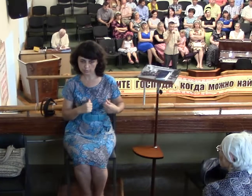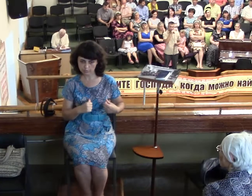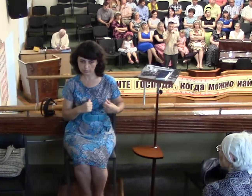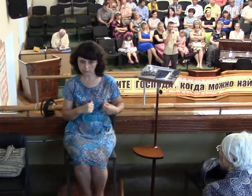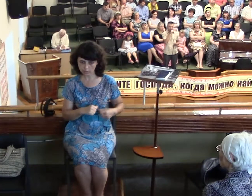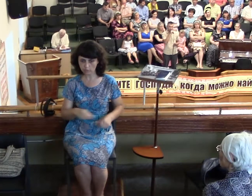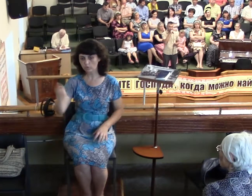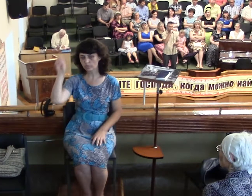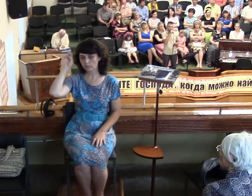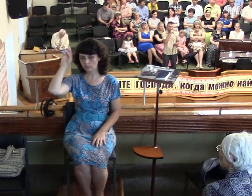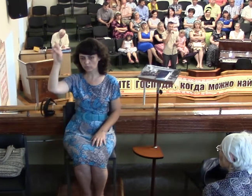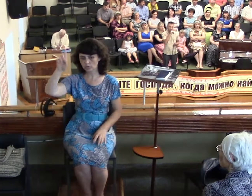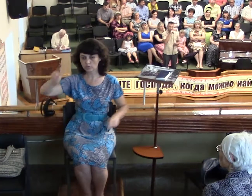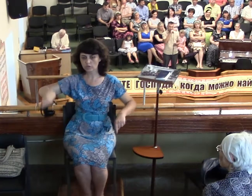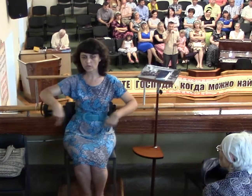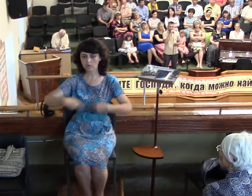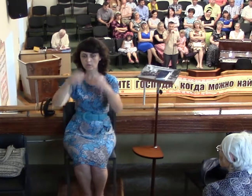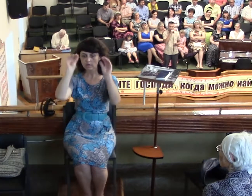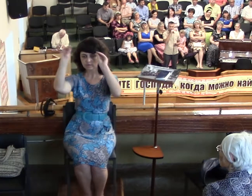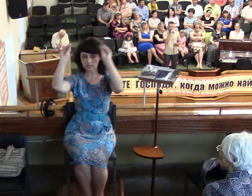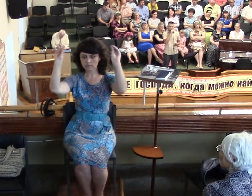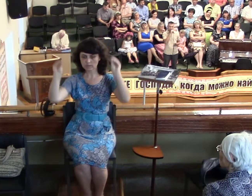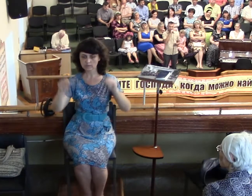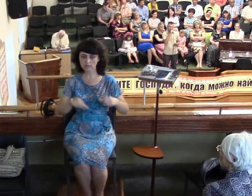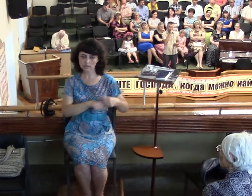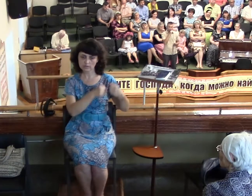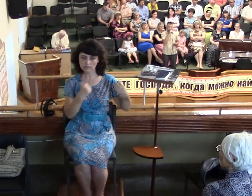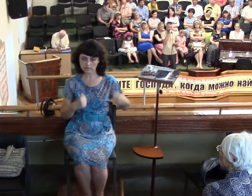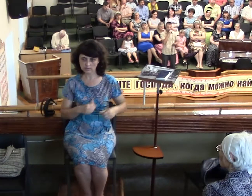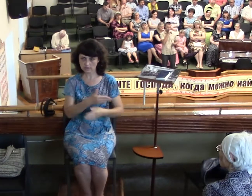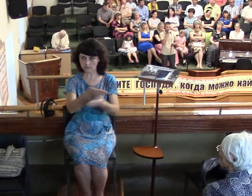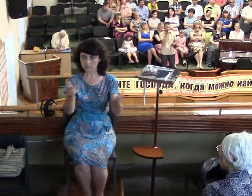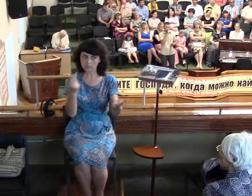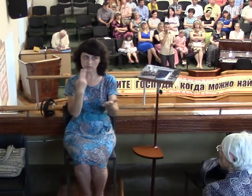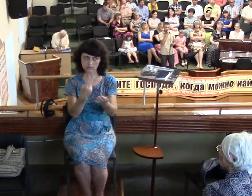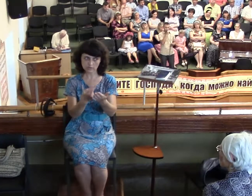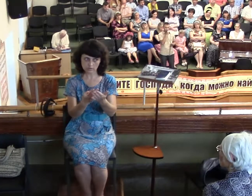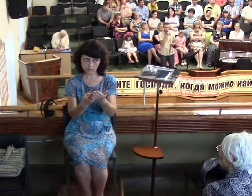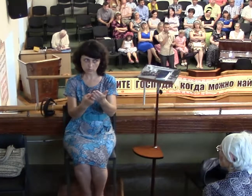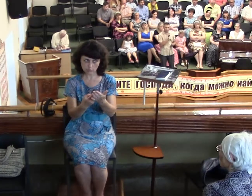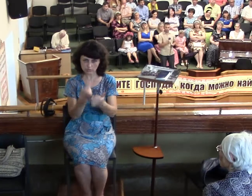Мы смотрим на крест и в нем видим награду.